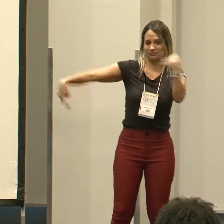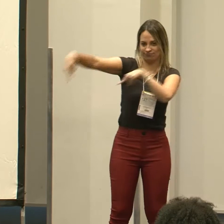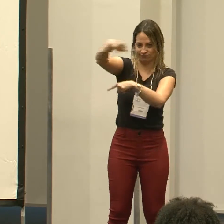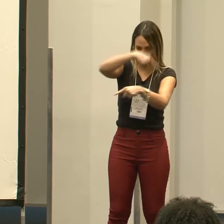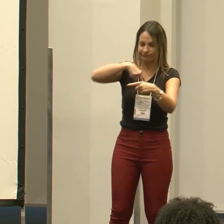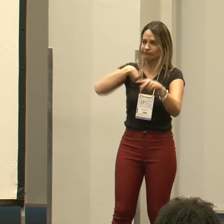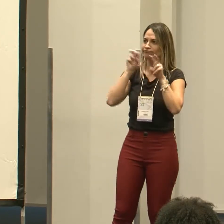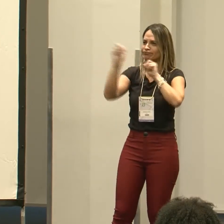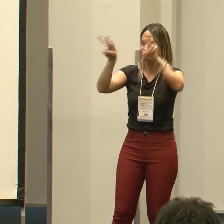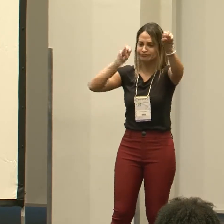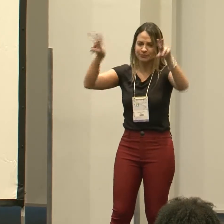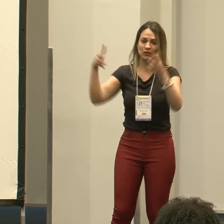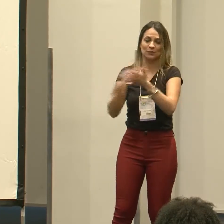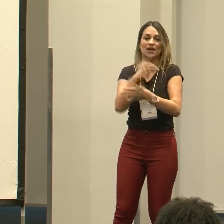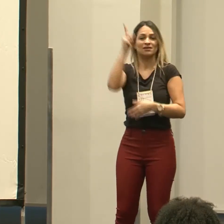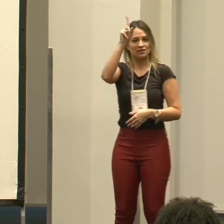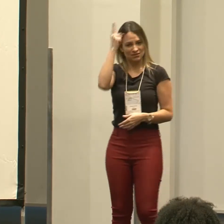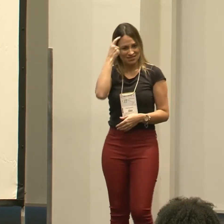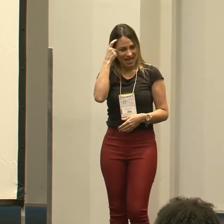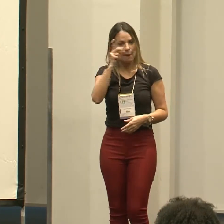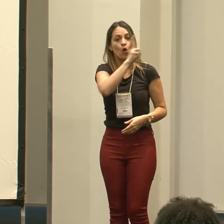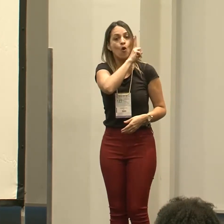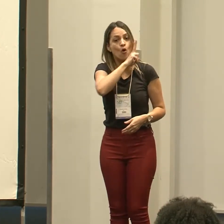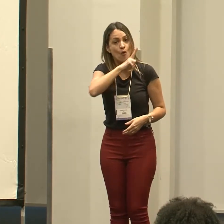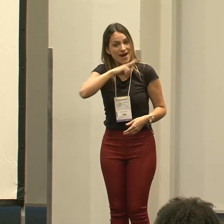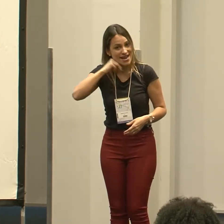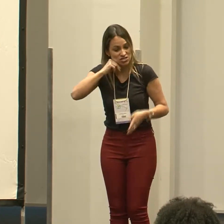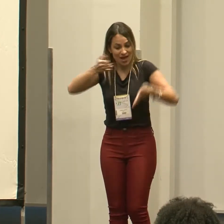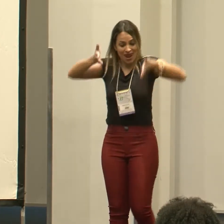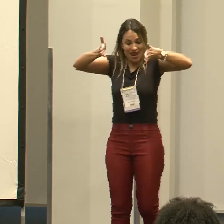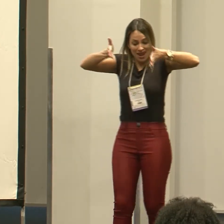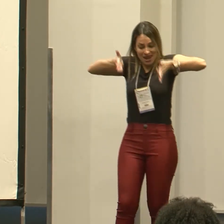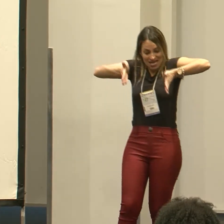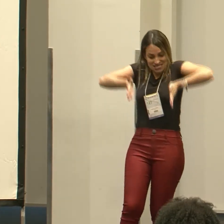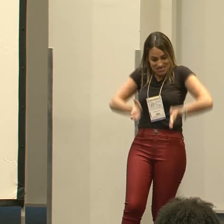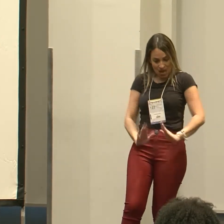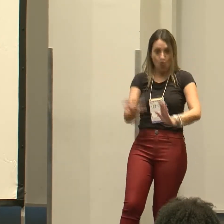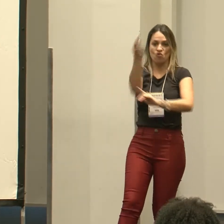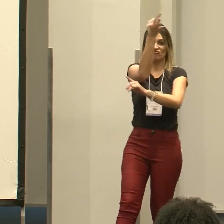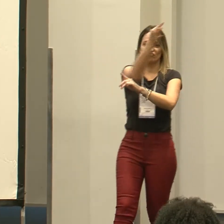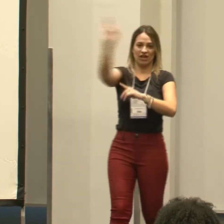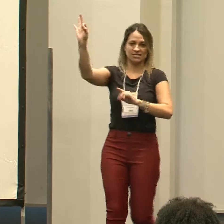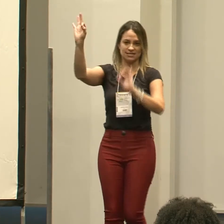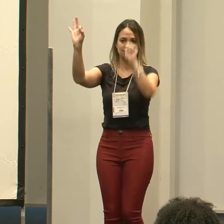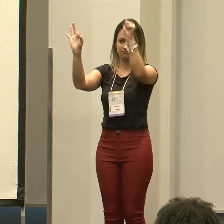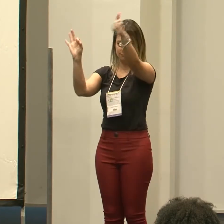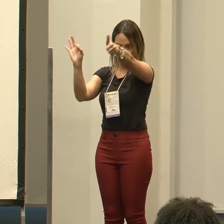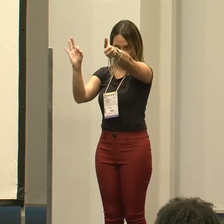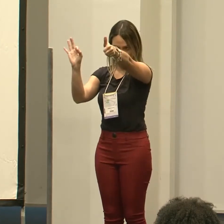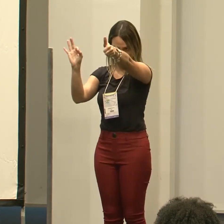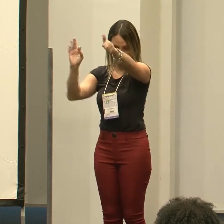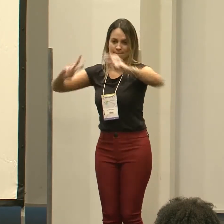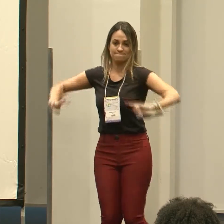Existem alguns conflitos, algumas confusões acerca de quem era o E. O E nasceu na